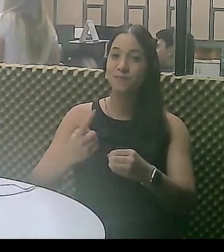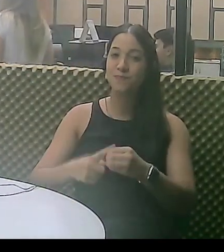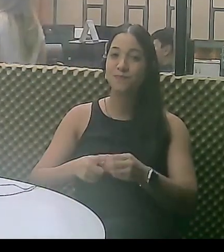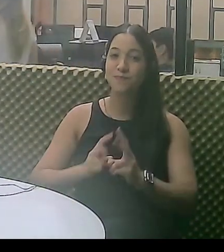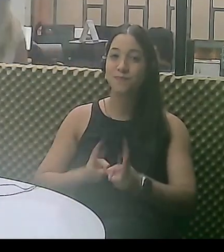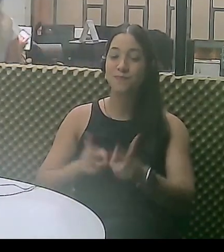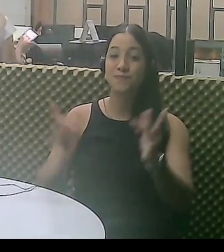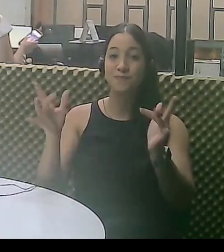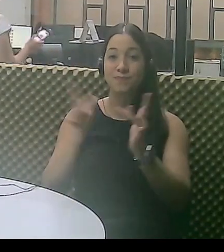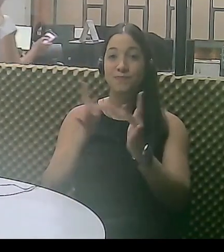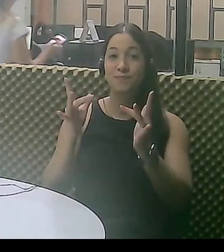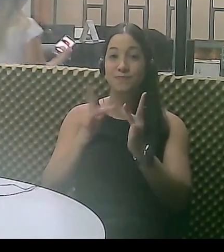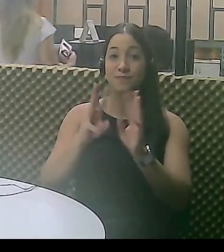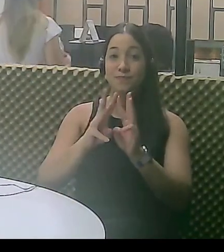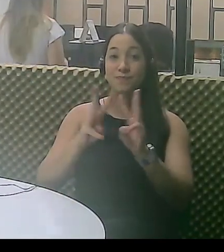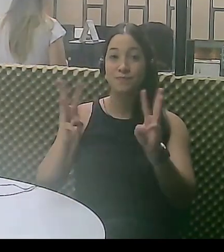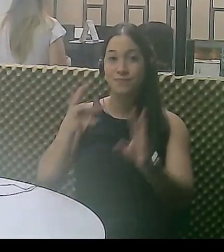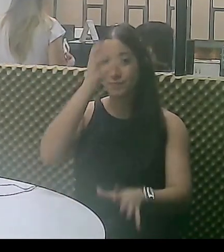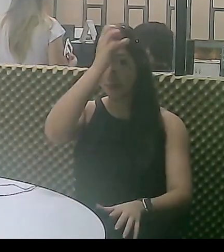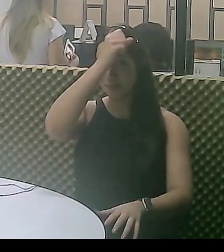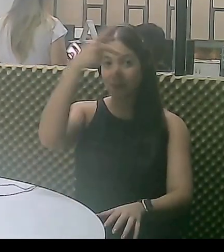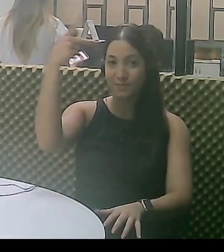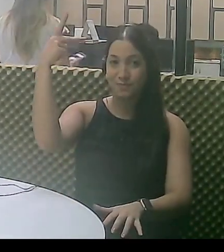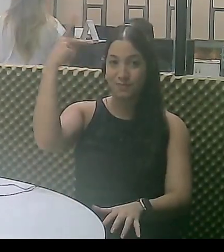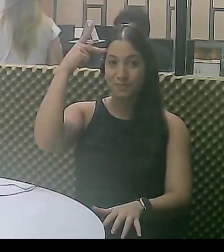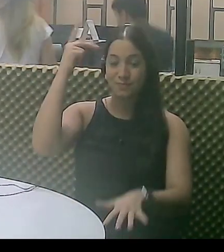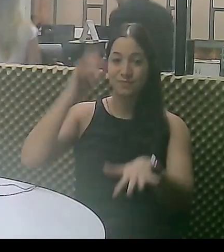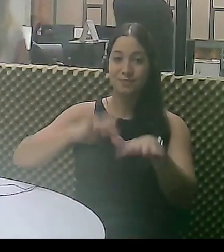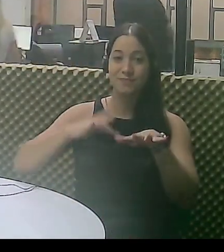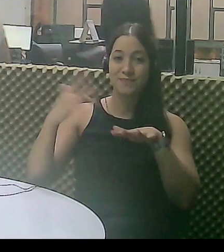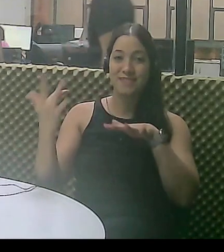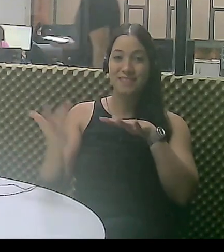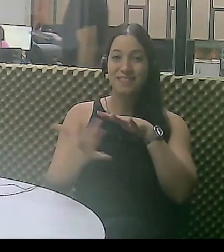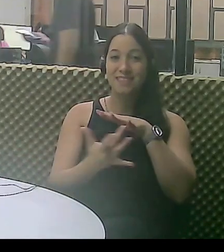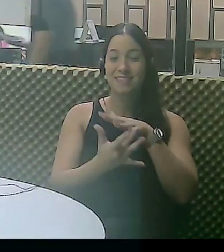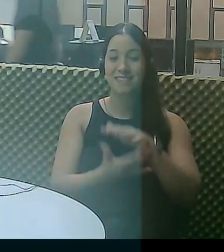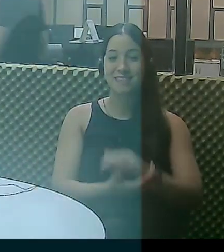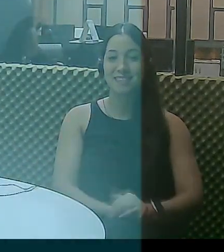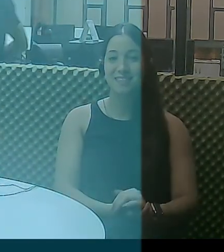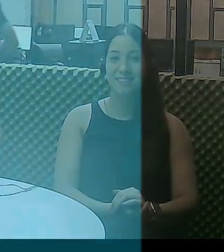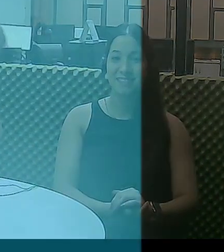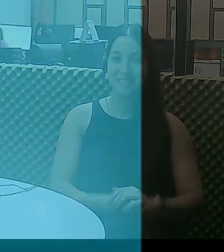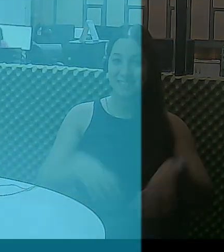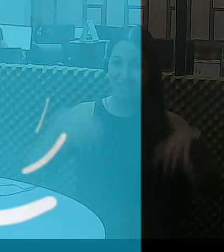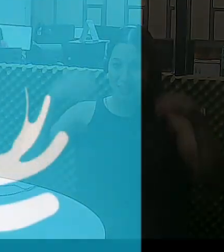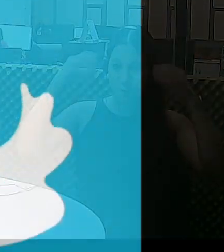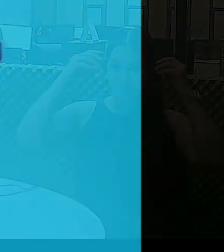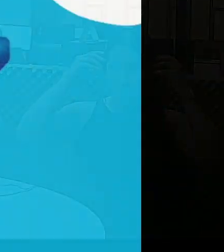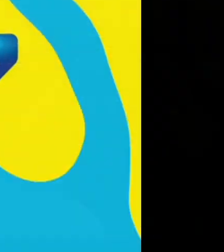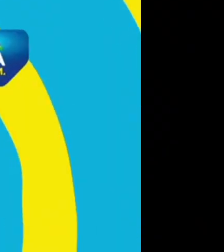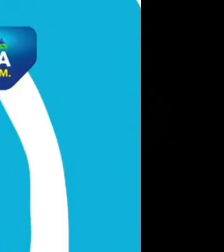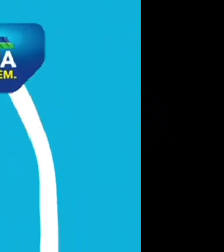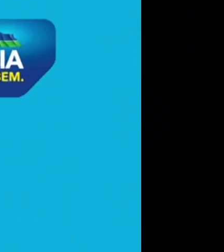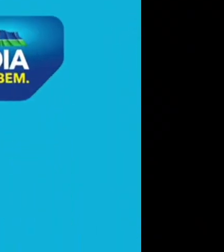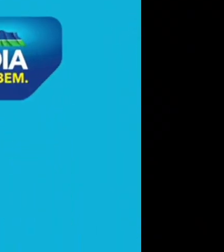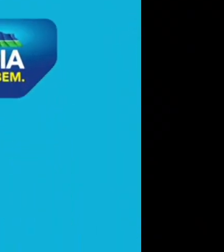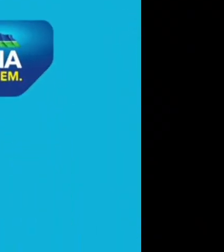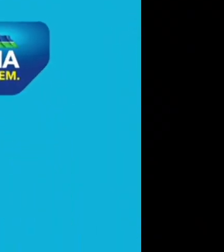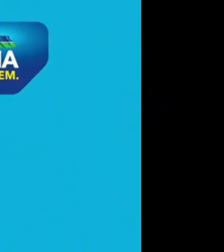da Rádio Nossa Cidade. Continue conosco no portal da Prefeitura e nas redes sociais.